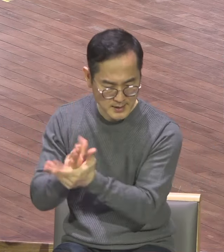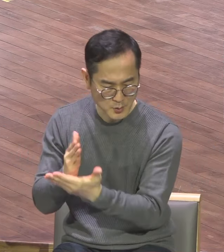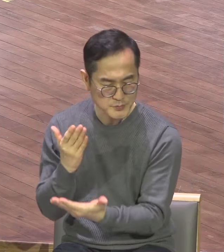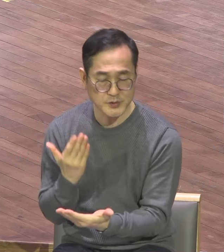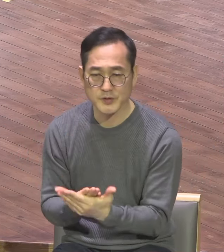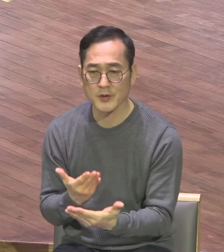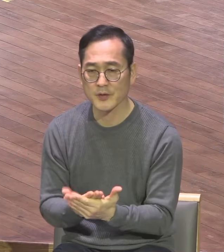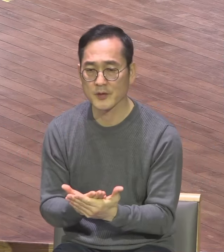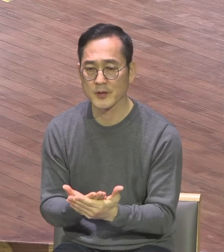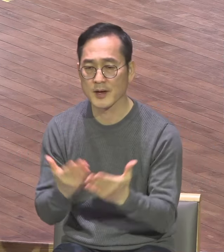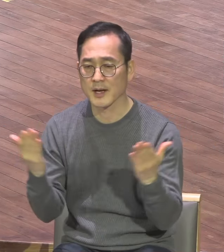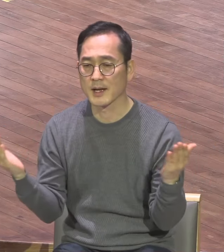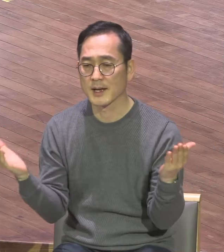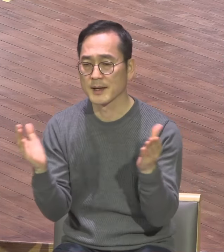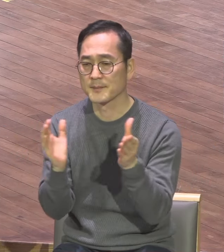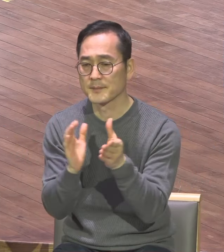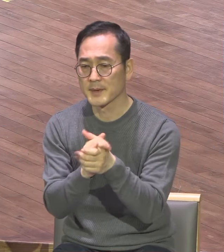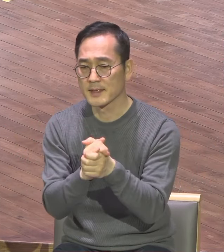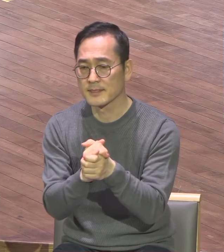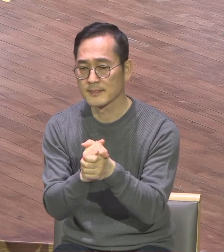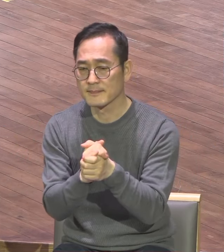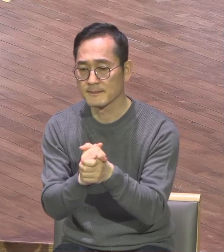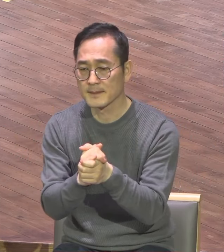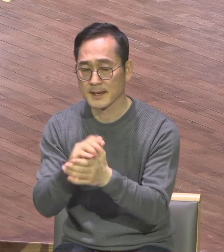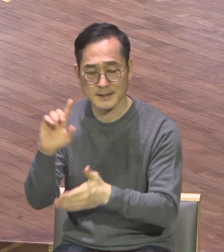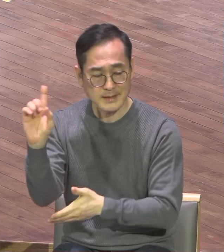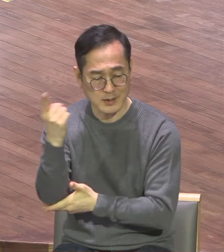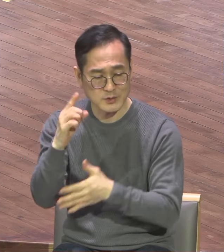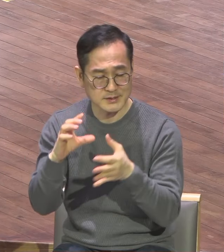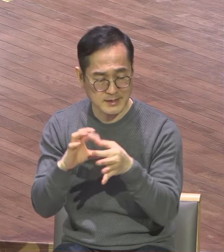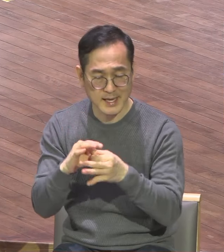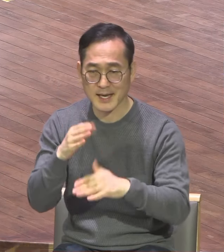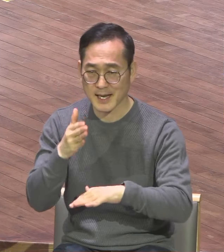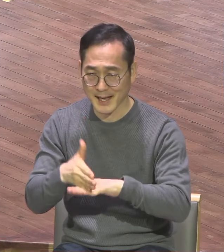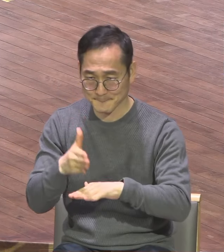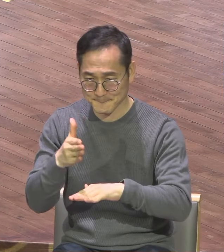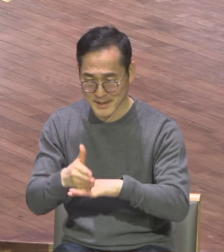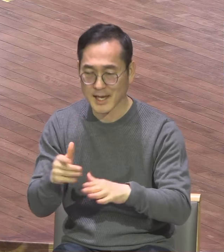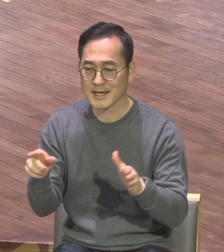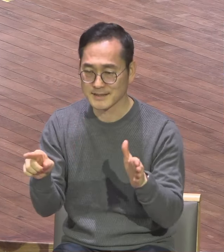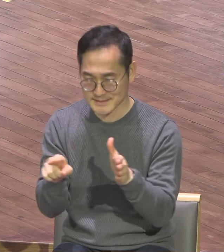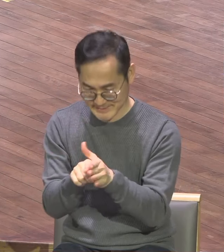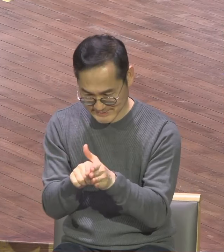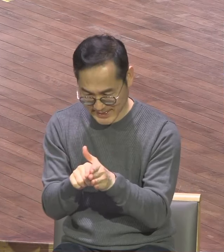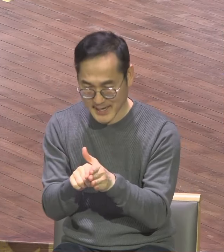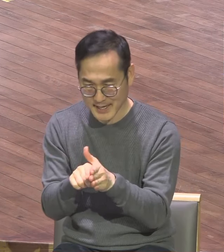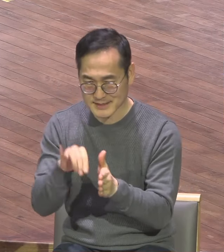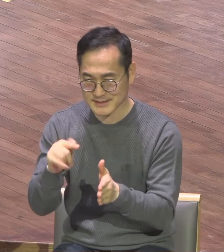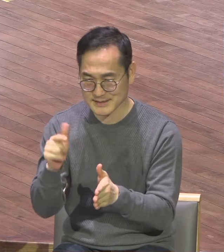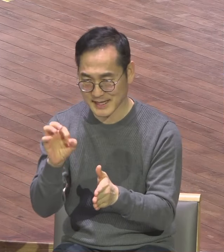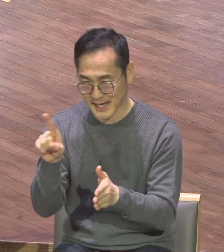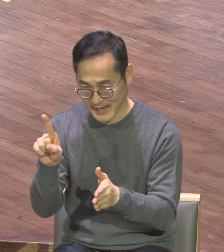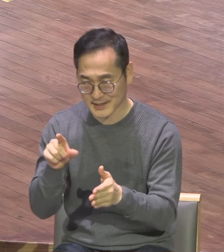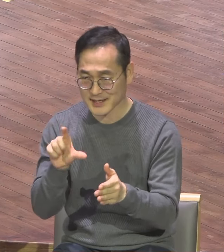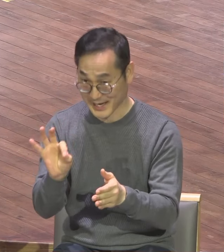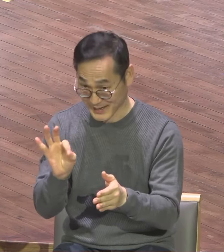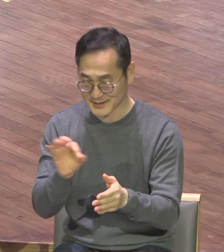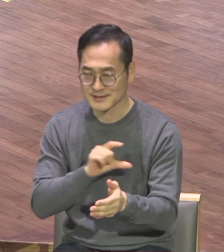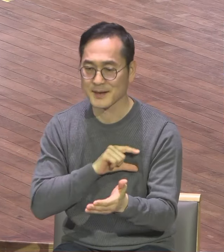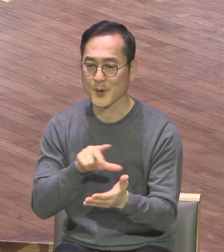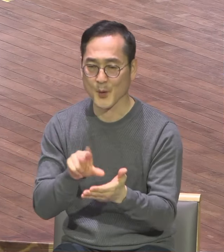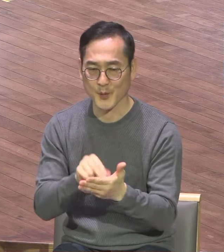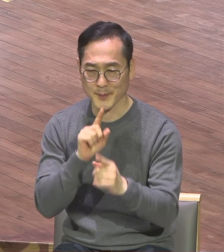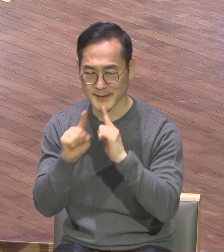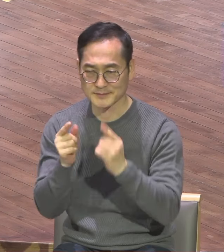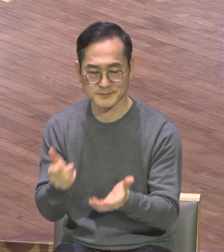버리지 마옵소서. 아멘. 다윗의 감사 신앙이라는 제목으로 말씀을 드립니다. 새해를